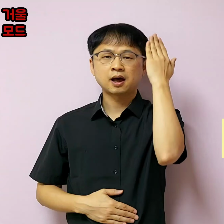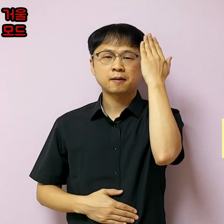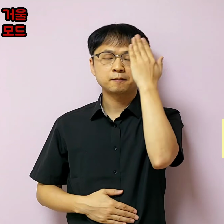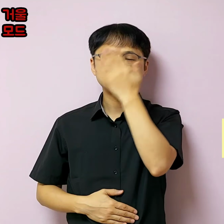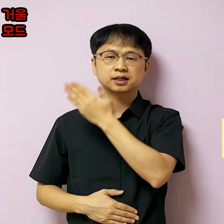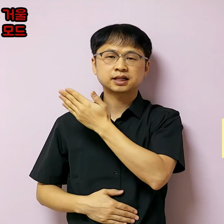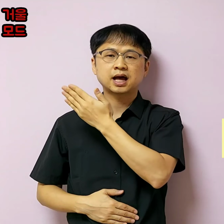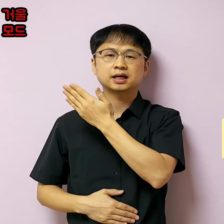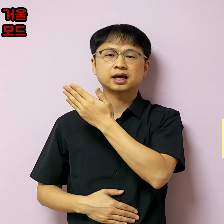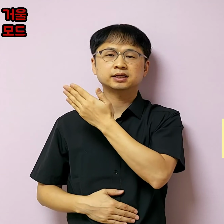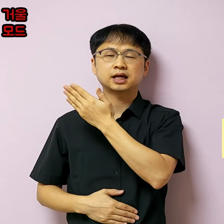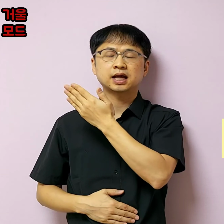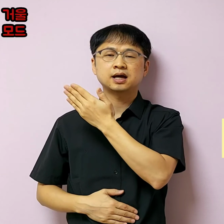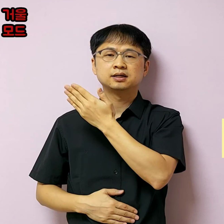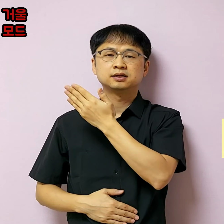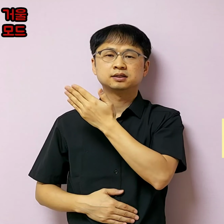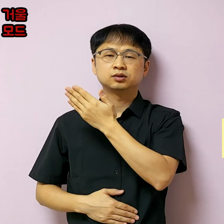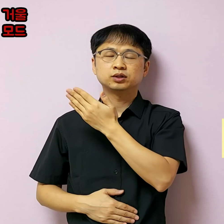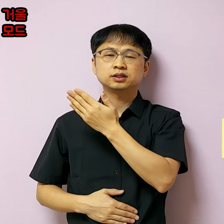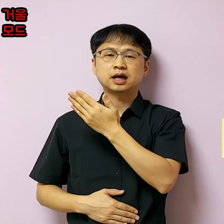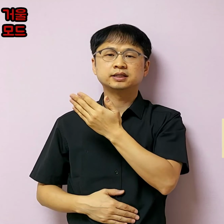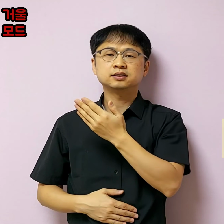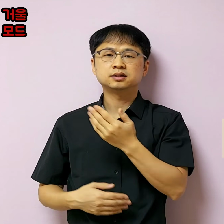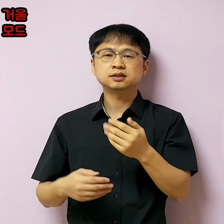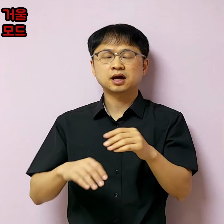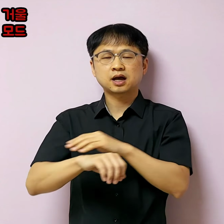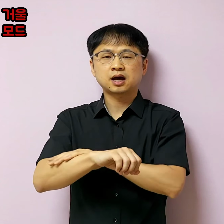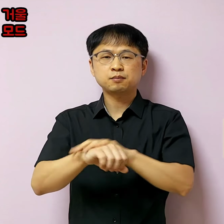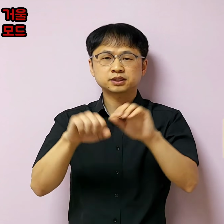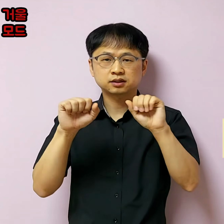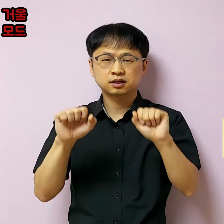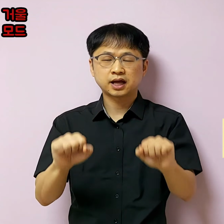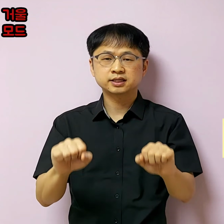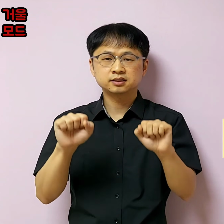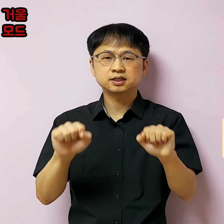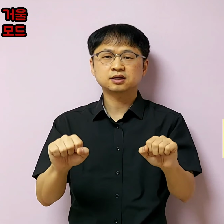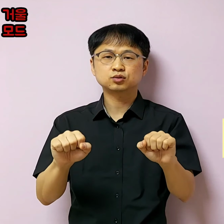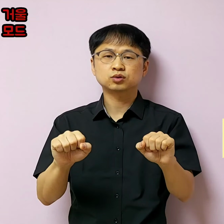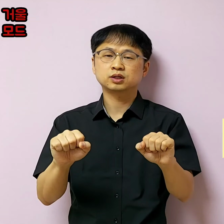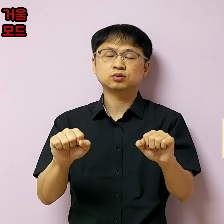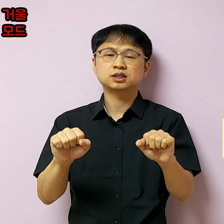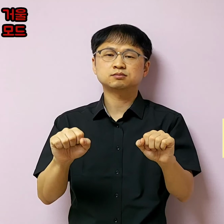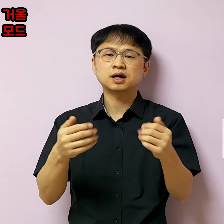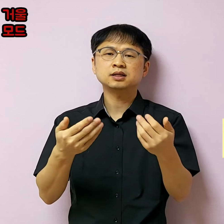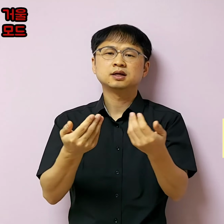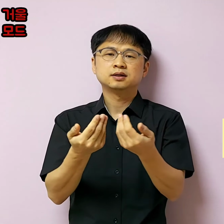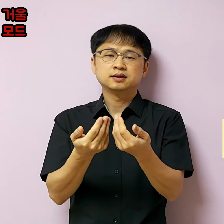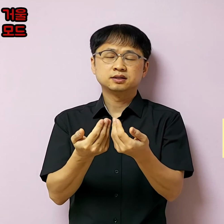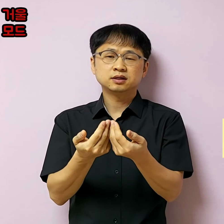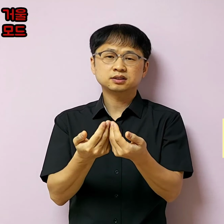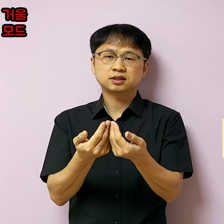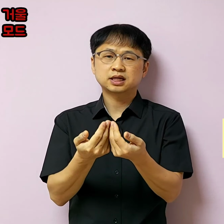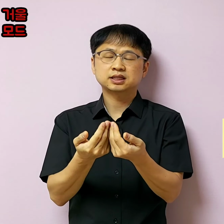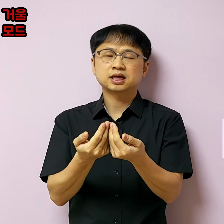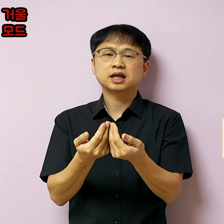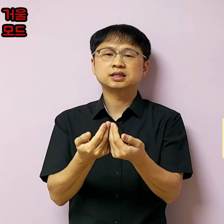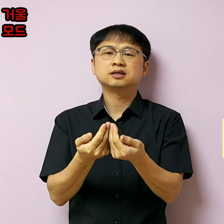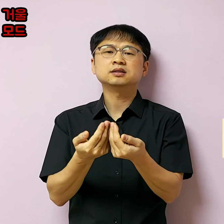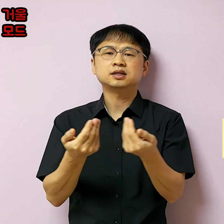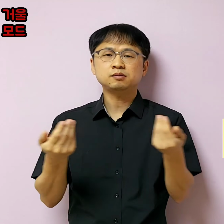수어입니다. 막다, 깨끗하다. 그리고 여기서 안녕은 아까 앞에서 했던 안녕이라는 수어 해도 되지만 여기서의 산뜻한 안녕은